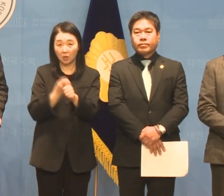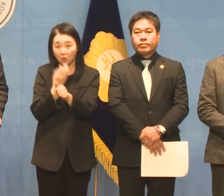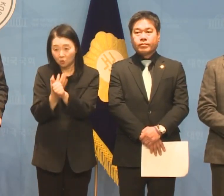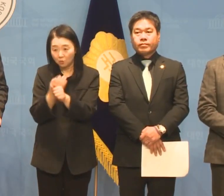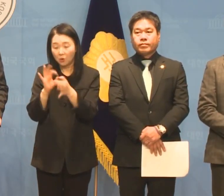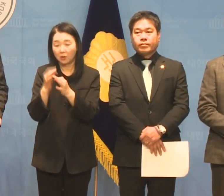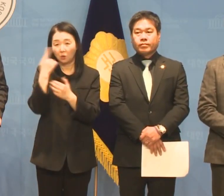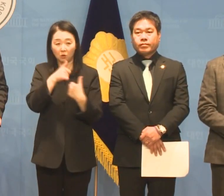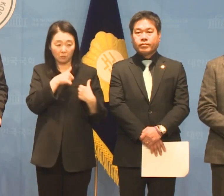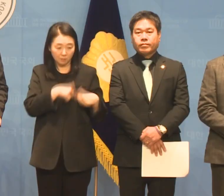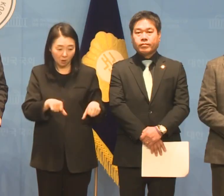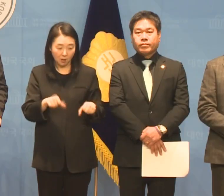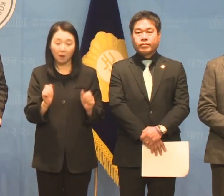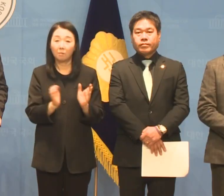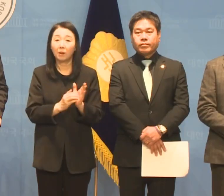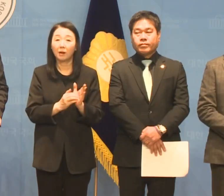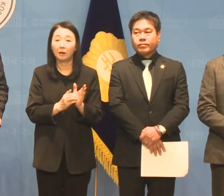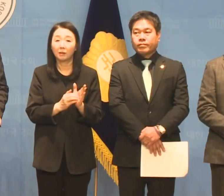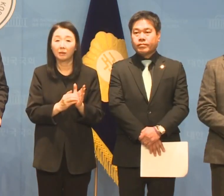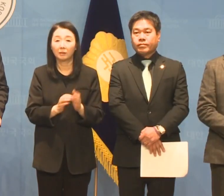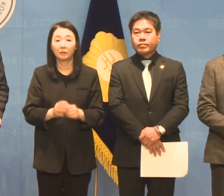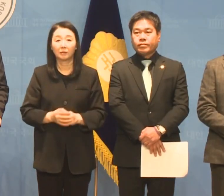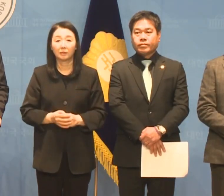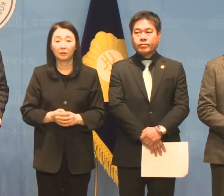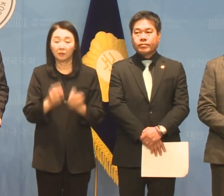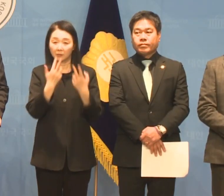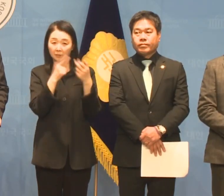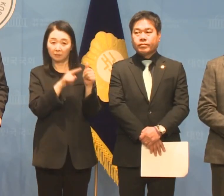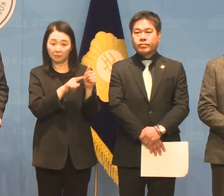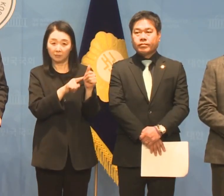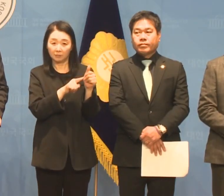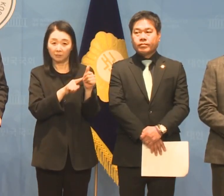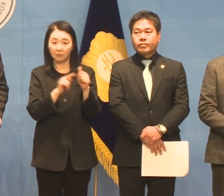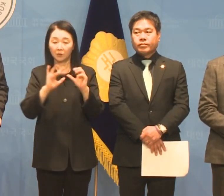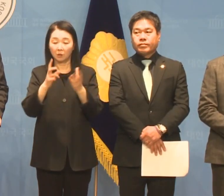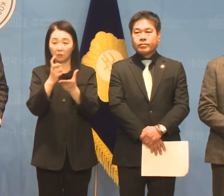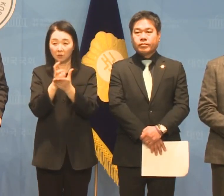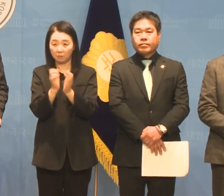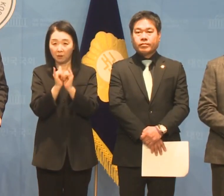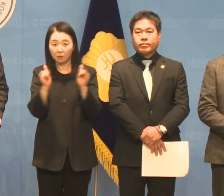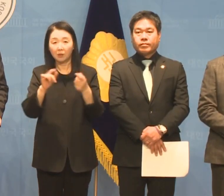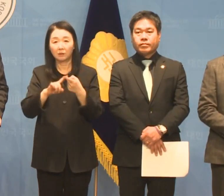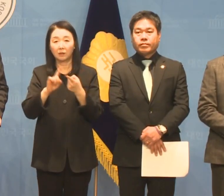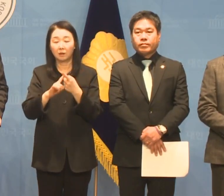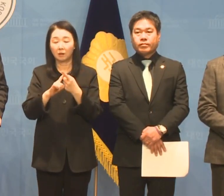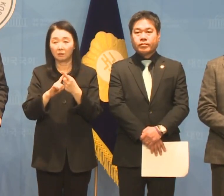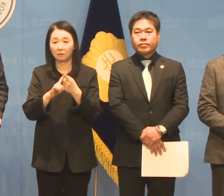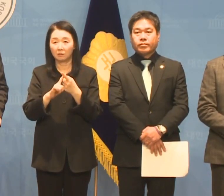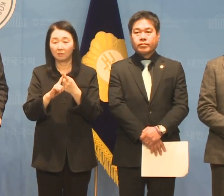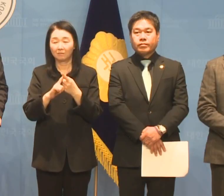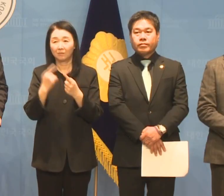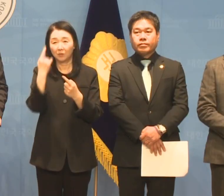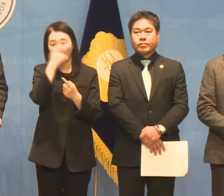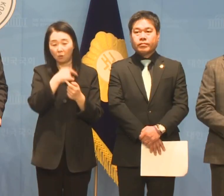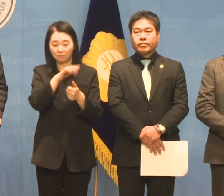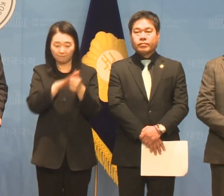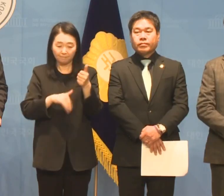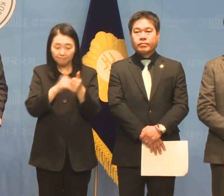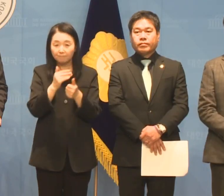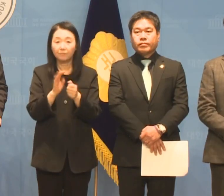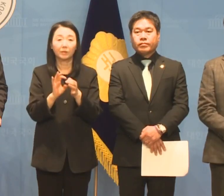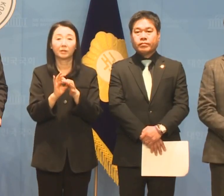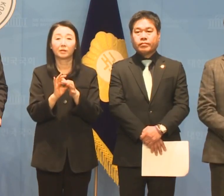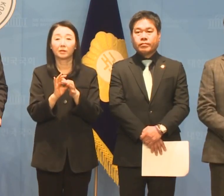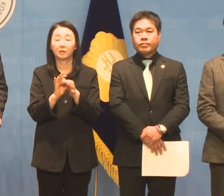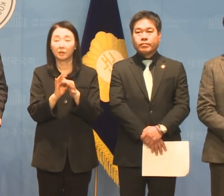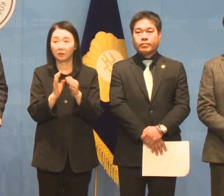의한 명예훼손, 이거는 단순히 이재명 대표 헌법재판관들에 대한 명예훼손을 넘어서서